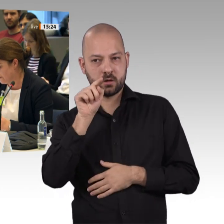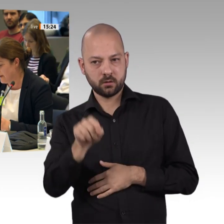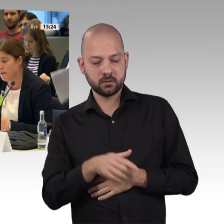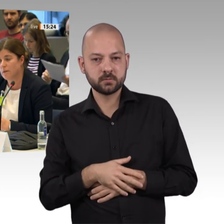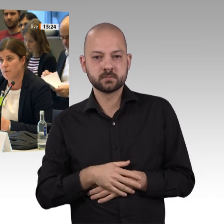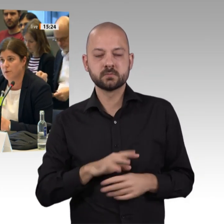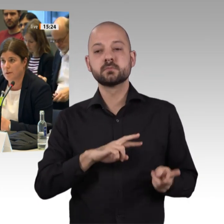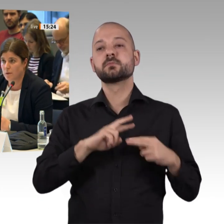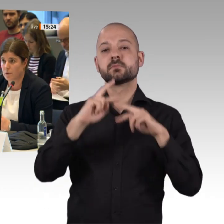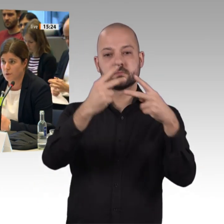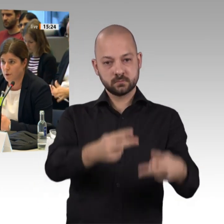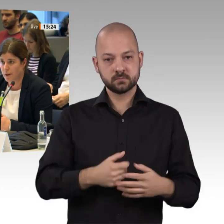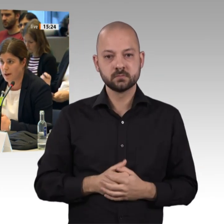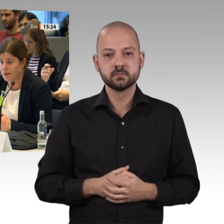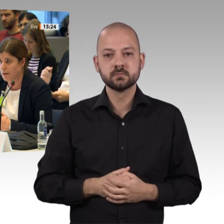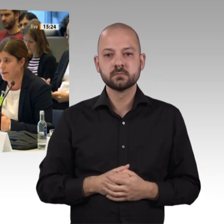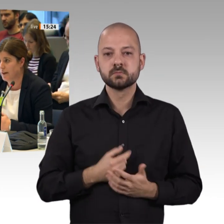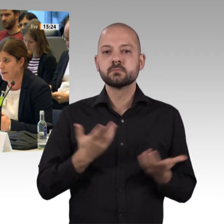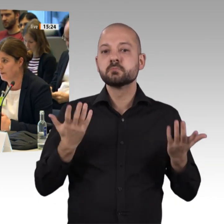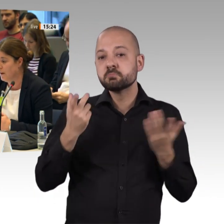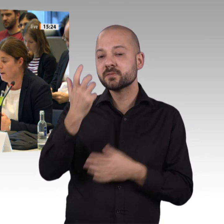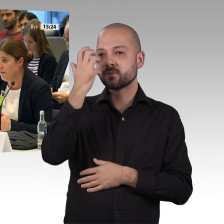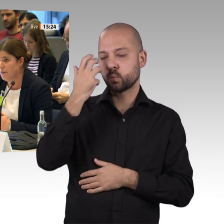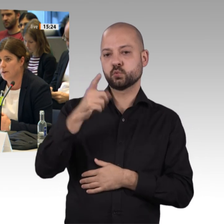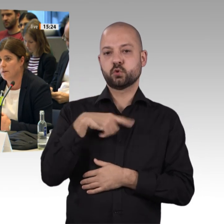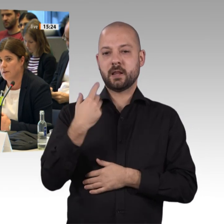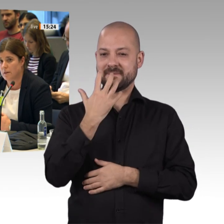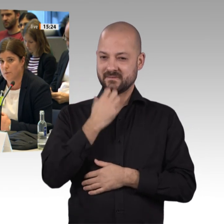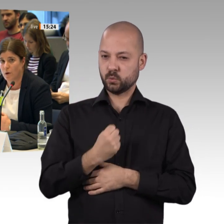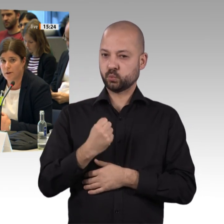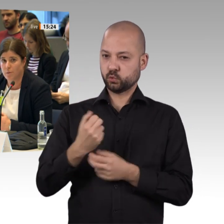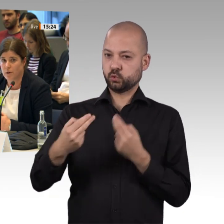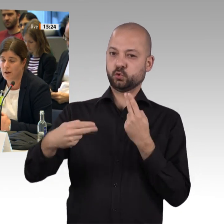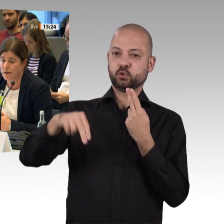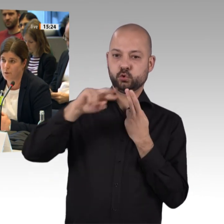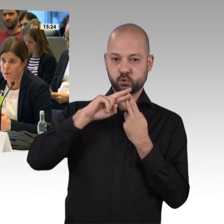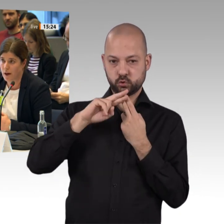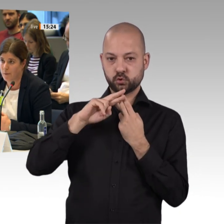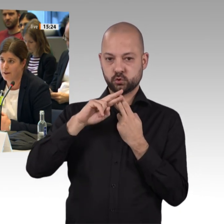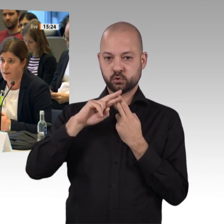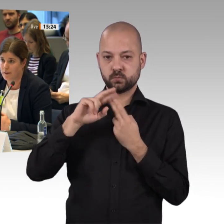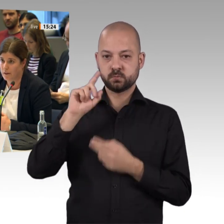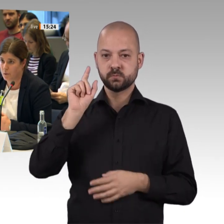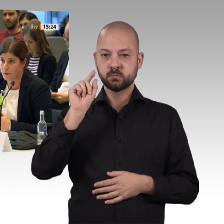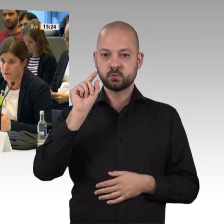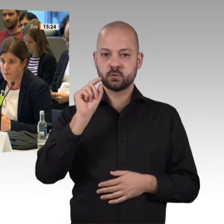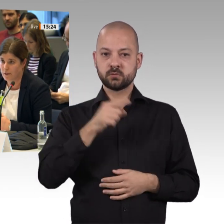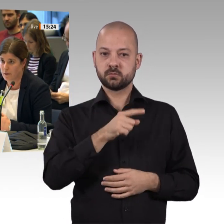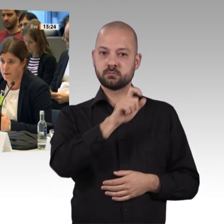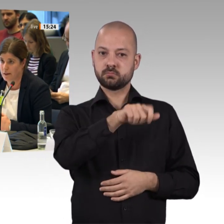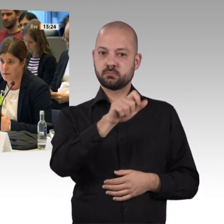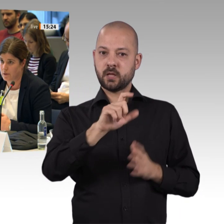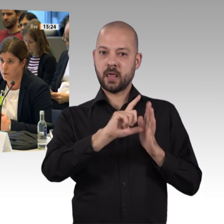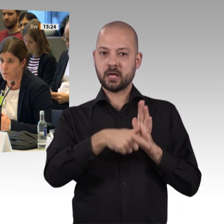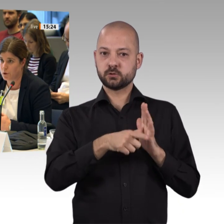erstmal die Möglichkeit, dass eben die Finanzierung von vornherein dann geklärt ist. Wir sehen die Rolle der Bundesagentur für Arbeit weiterhin so, wie sie im